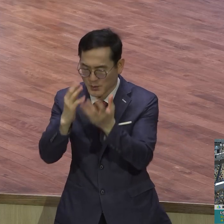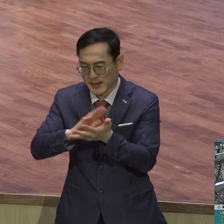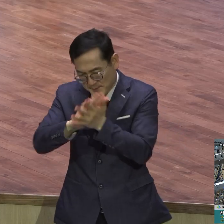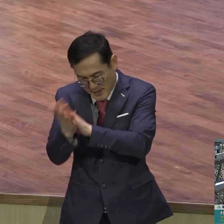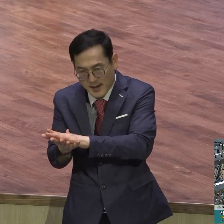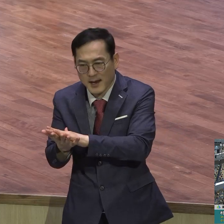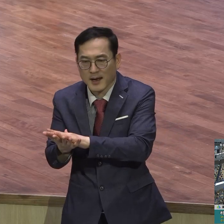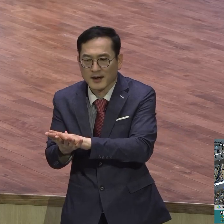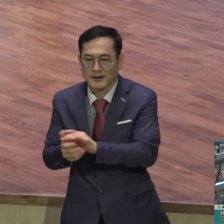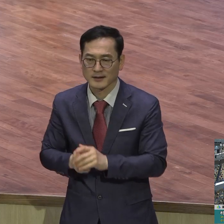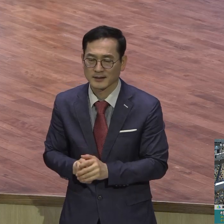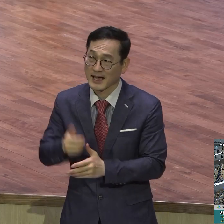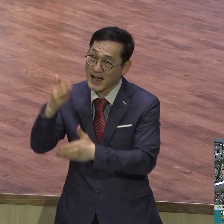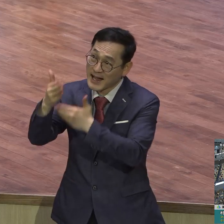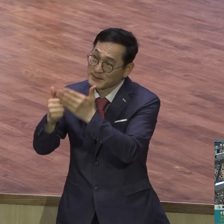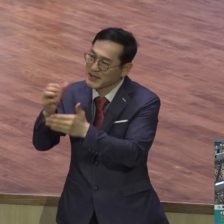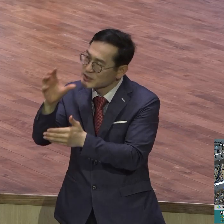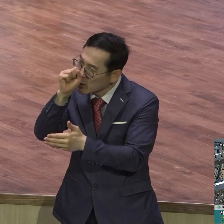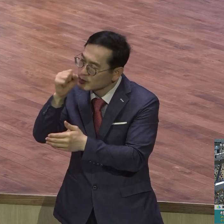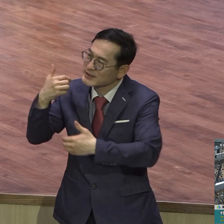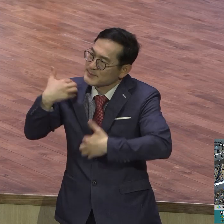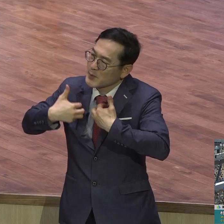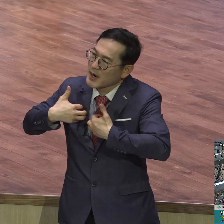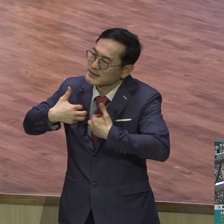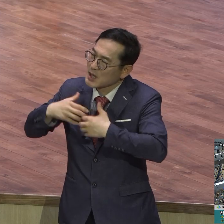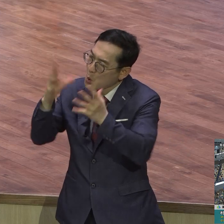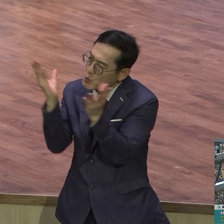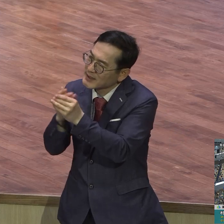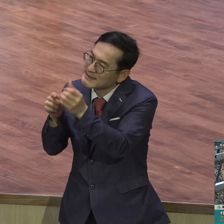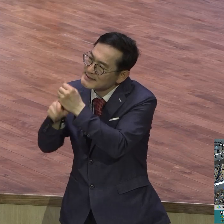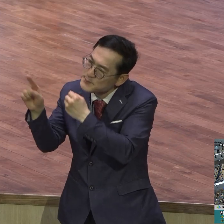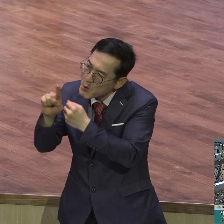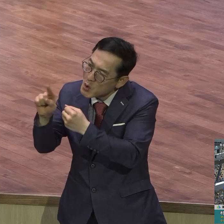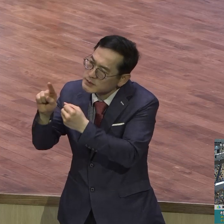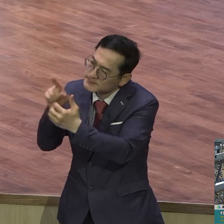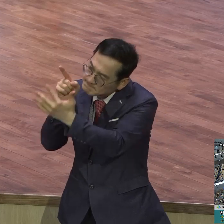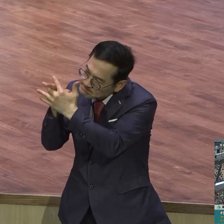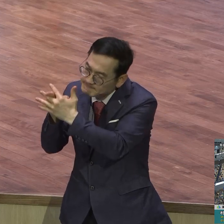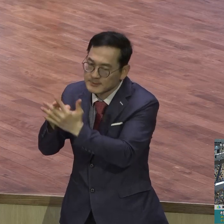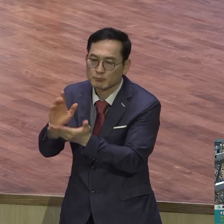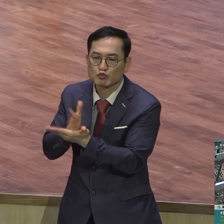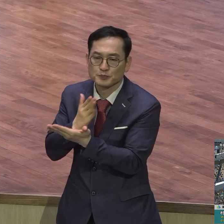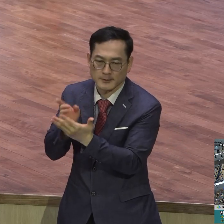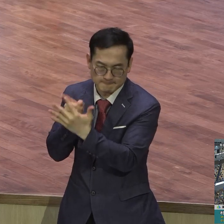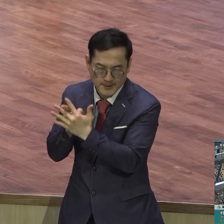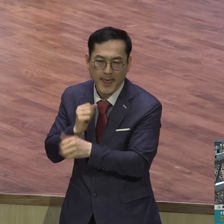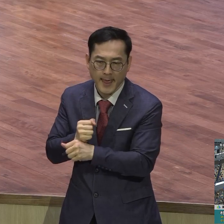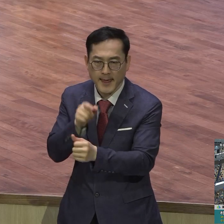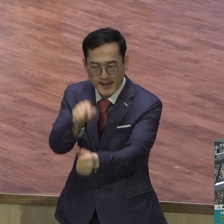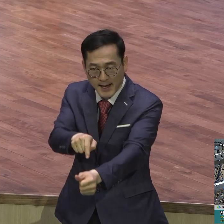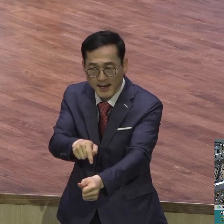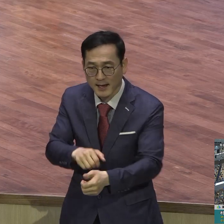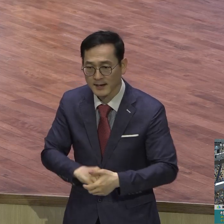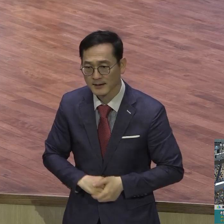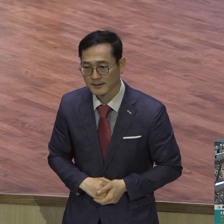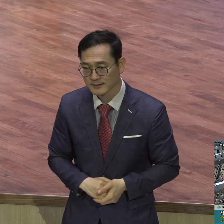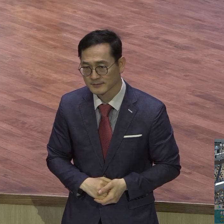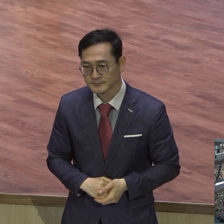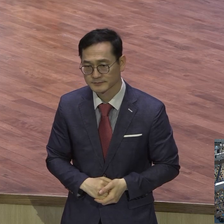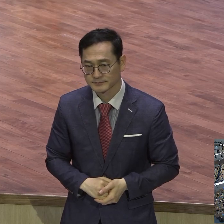변화를 받아 하나님의 선하시고 기뻐하시고 온전하신 뜻이 무엇인지 뭐라 하세요? 분별하도록 하라.